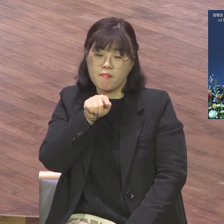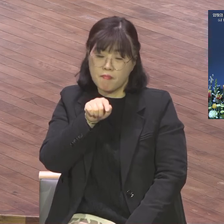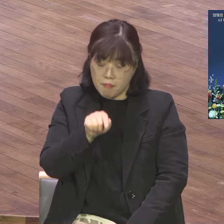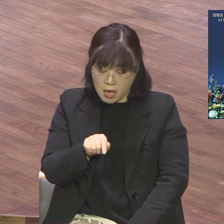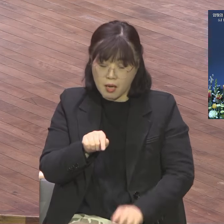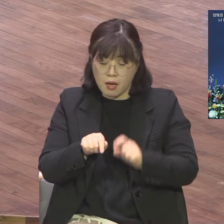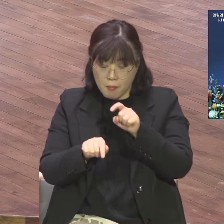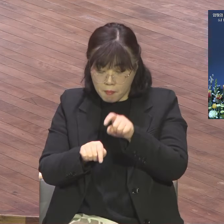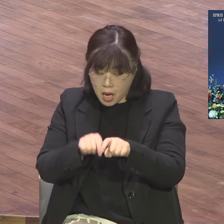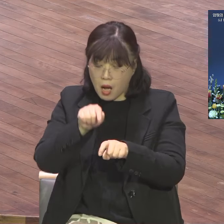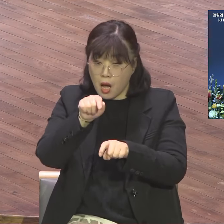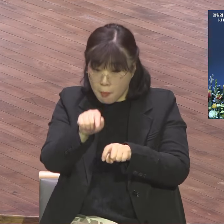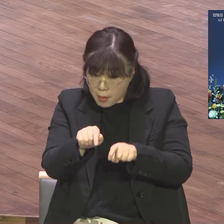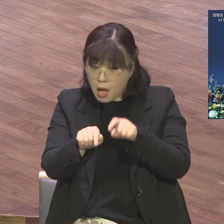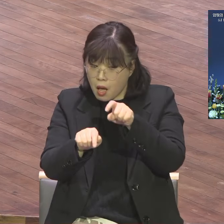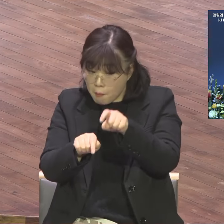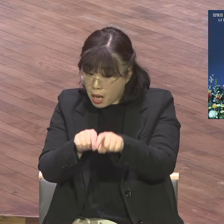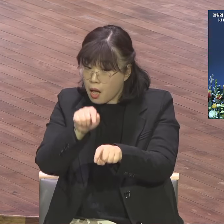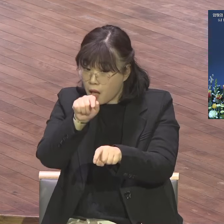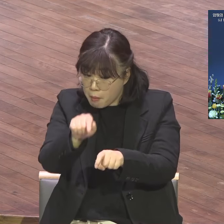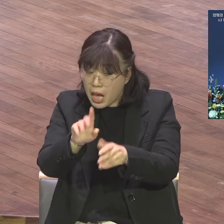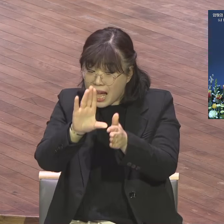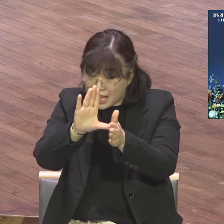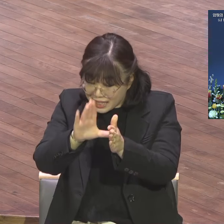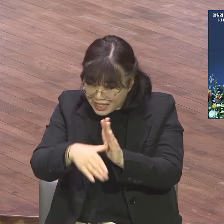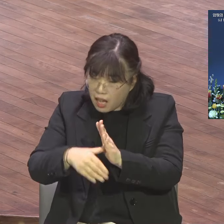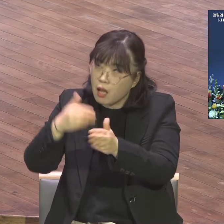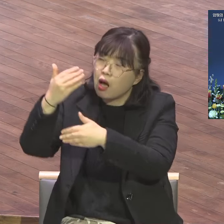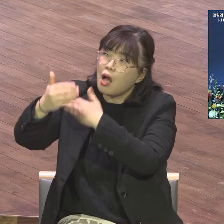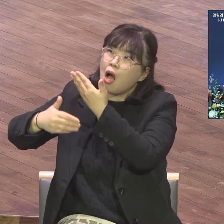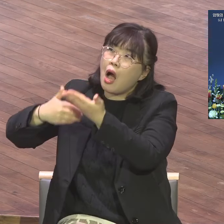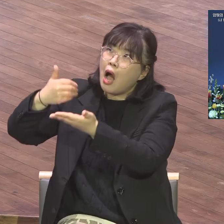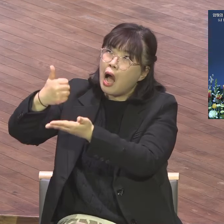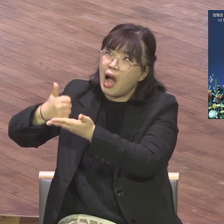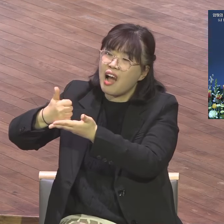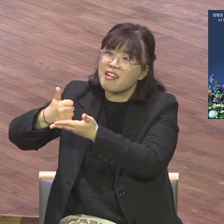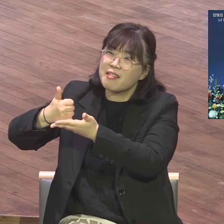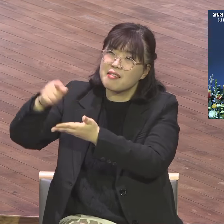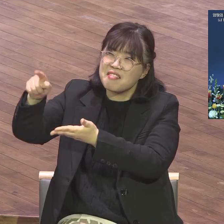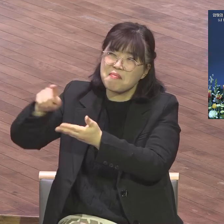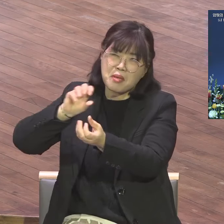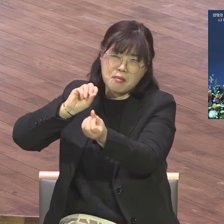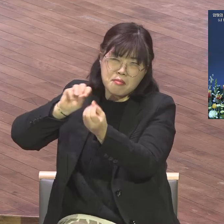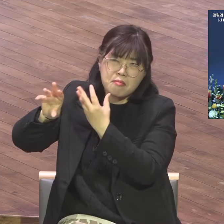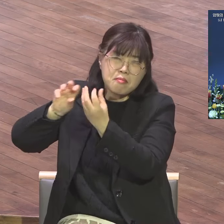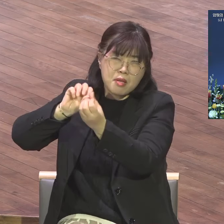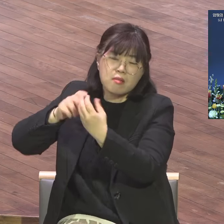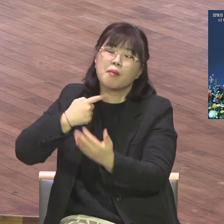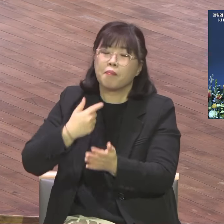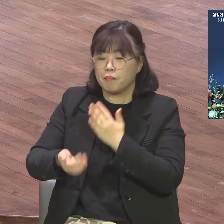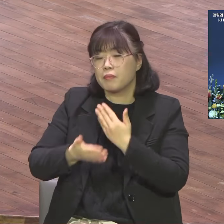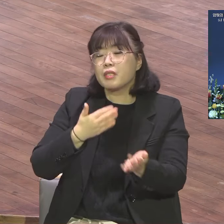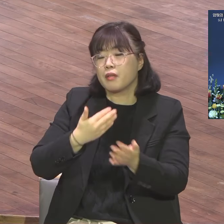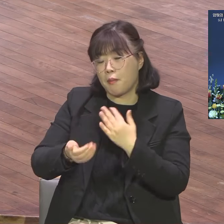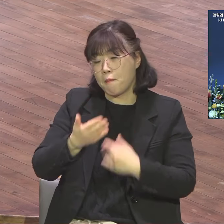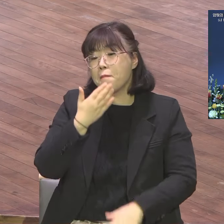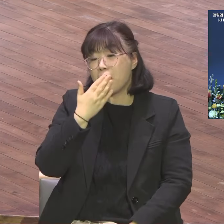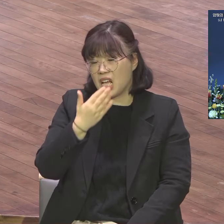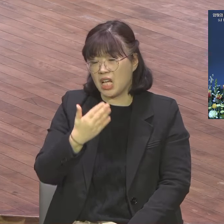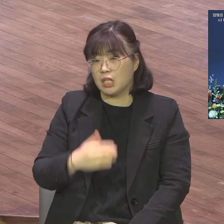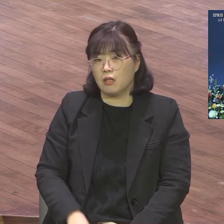내디디면 실행하면 하나님의 스케일을 체험하게 된다. 여러분이 생업